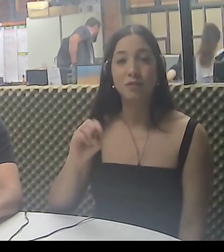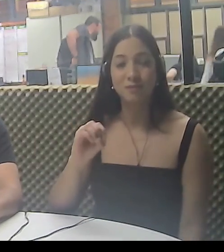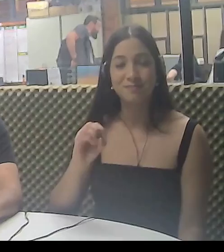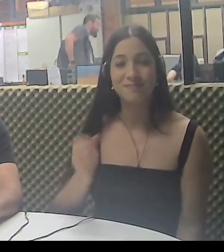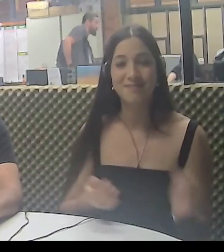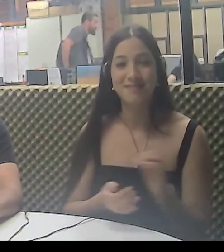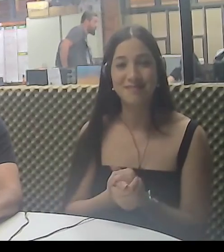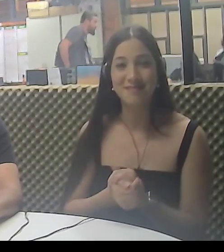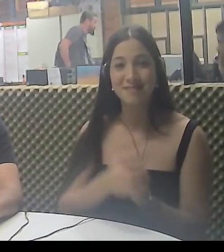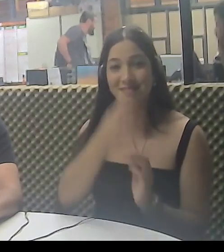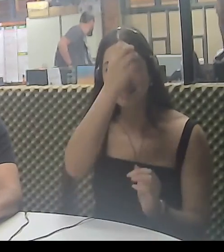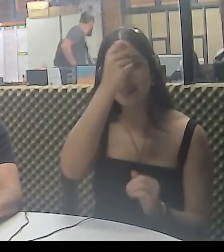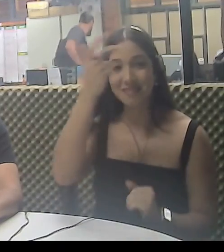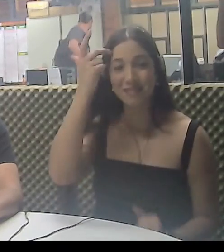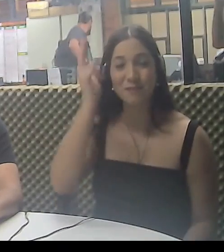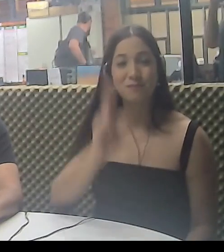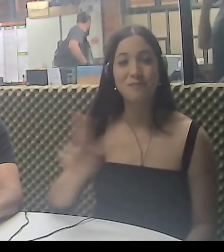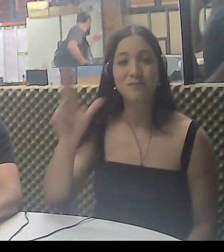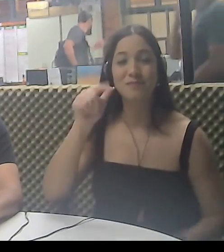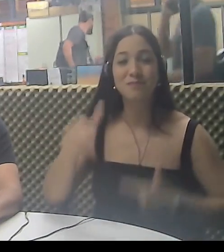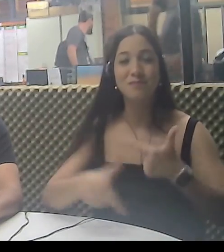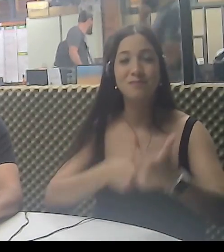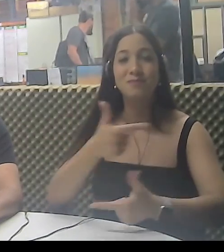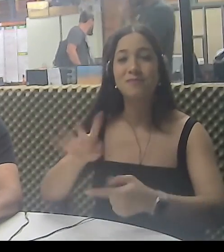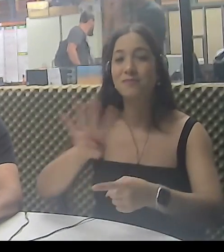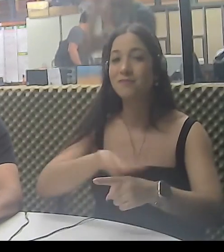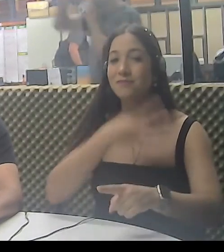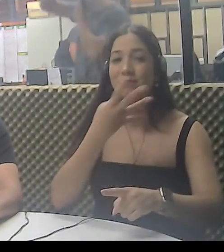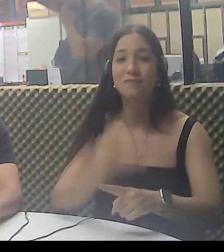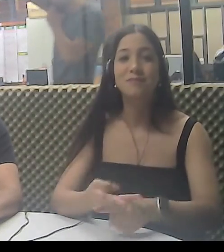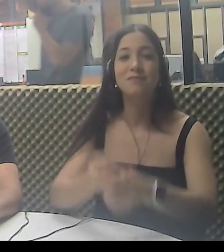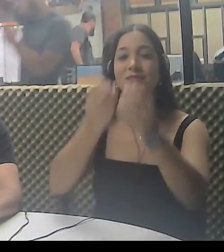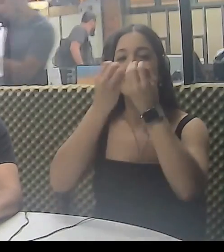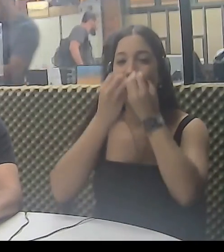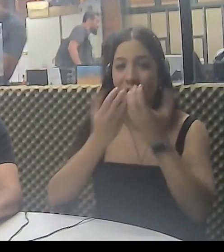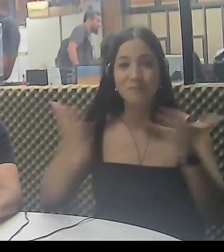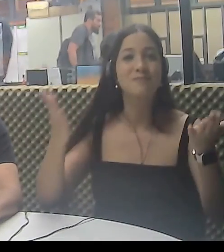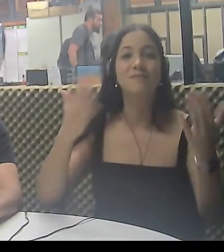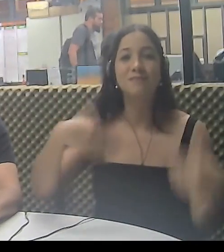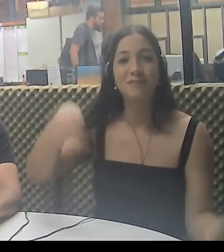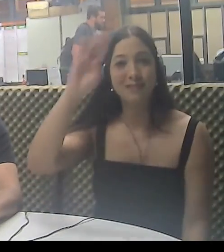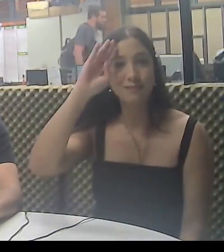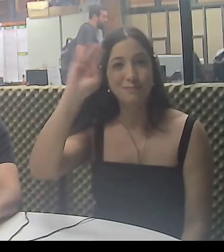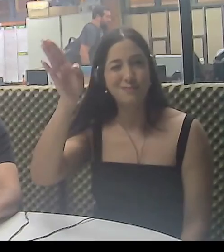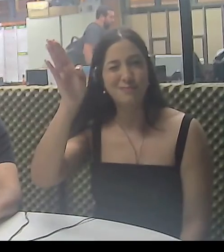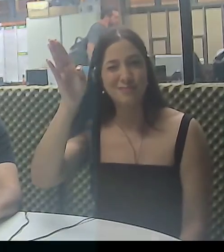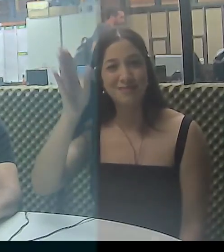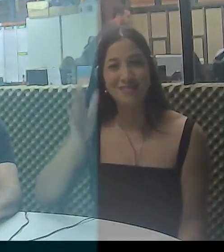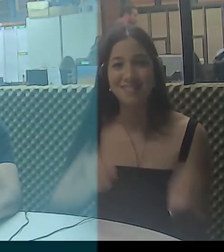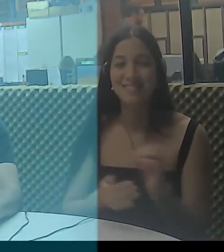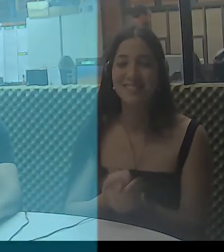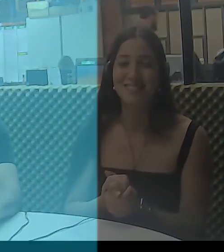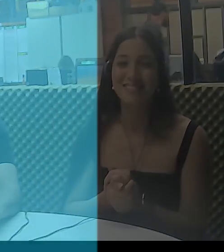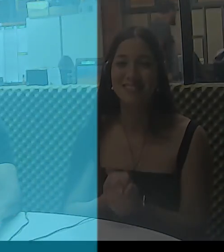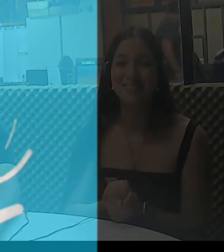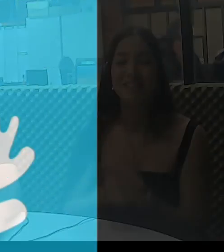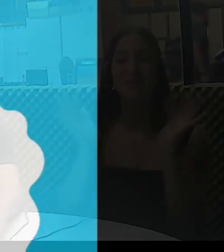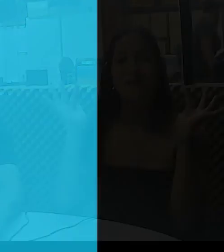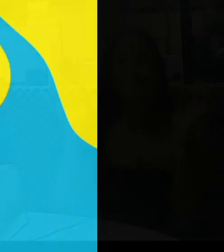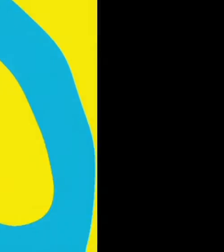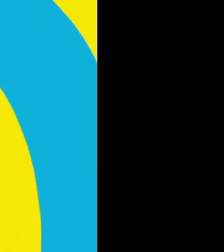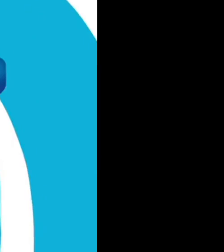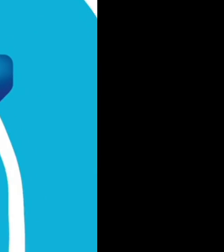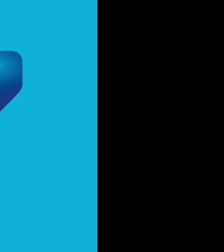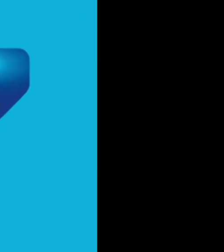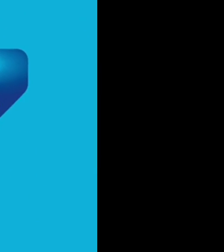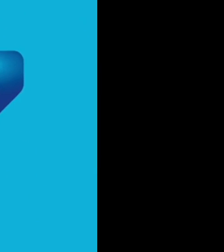Marco Túlio de Castro Kalimann. Prefeitura de Uberlândia. Fazer mais, fazer bem. Até a próxima. Fica por